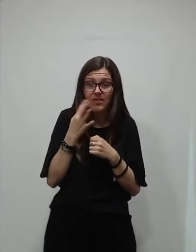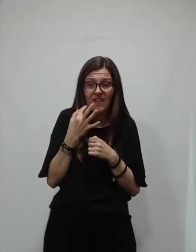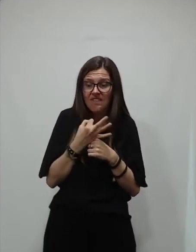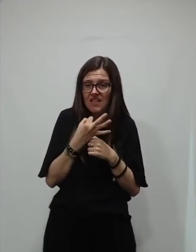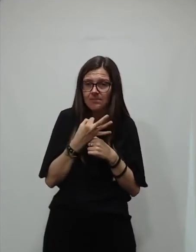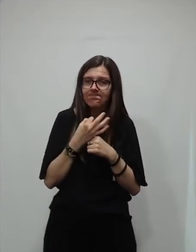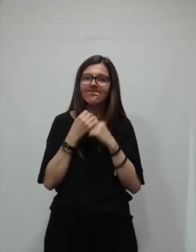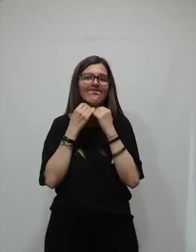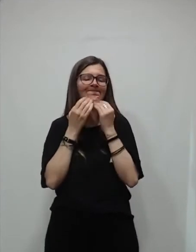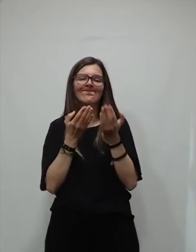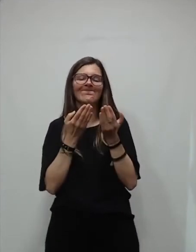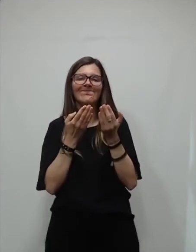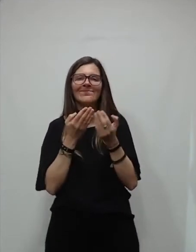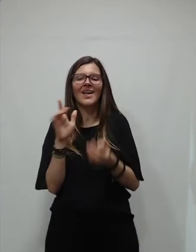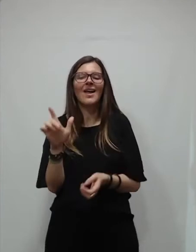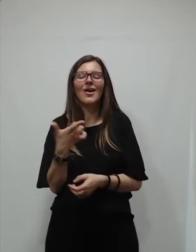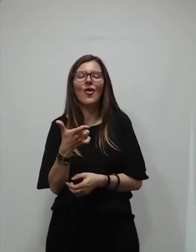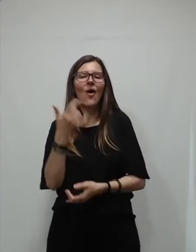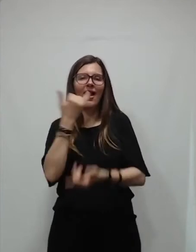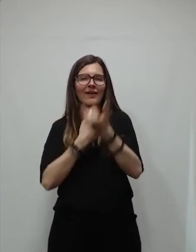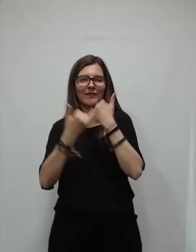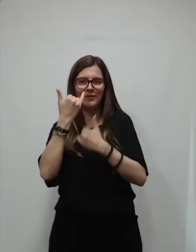portar algún sufrimiento psíquico o